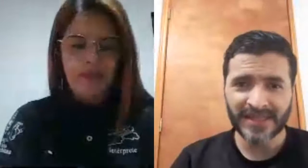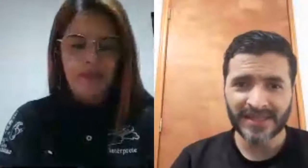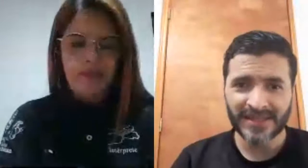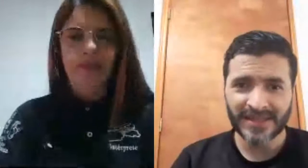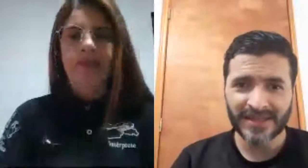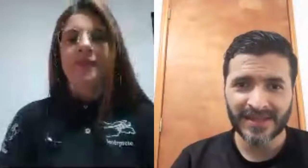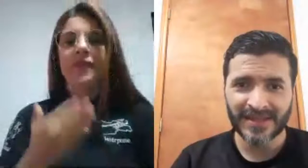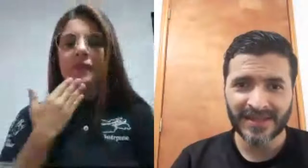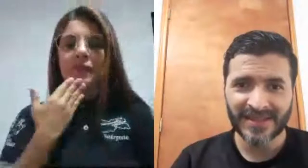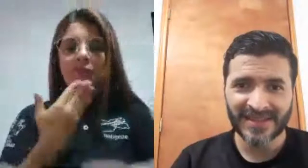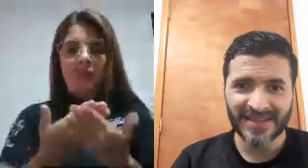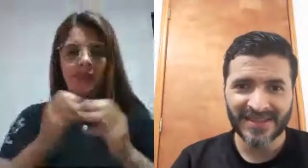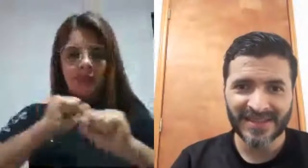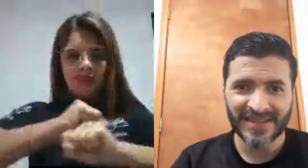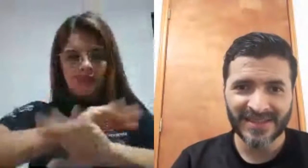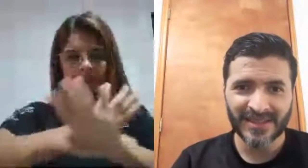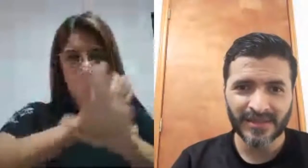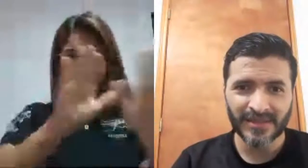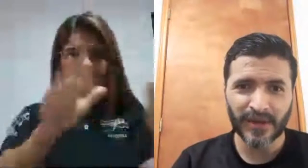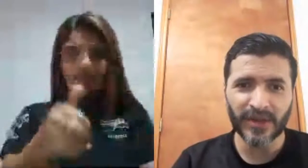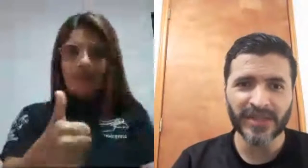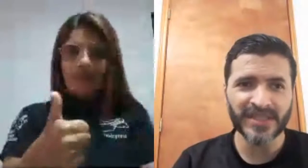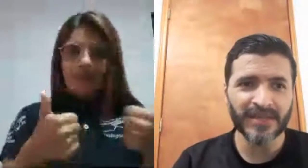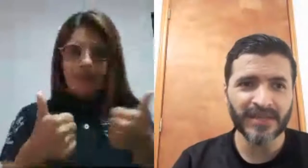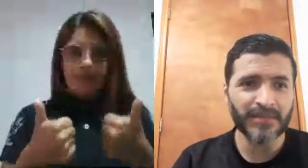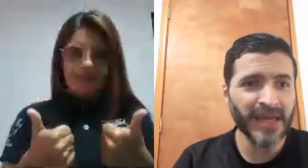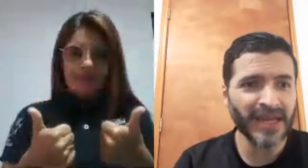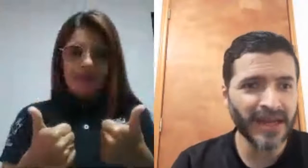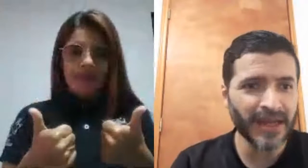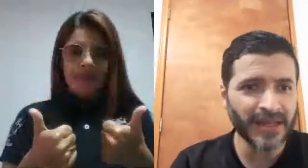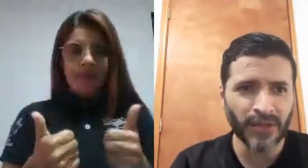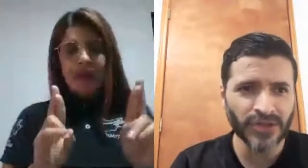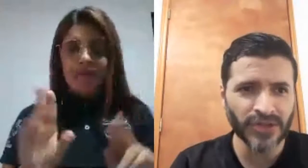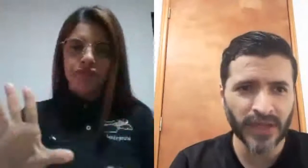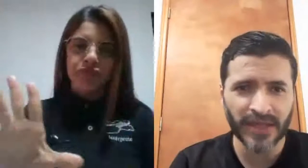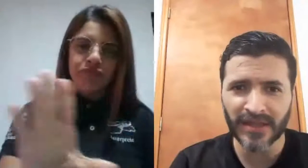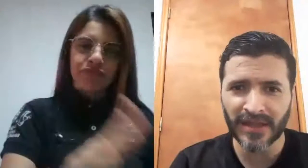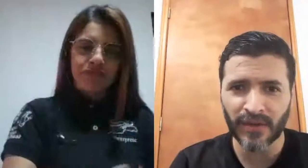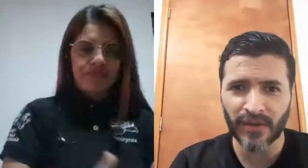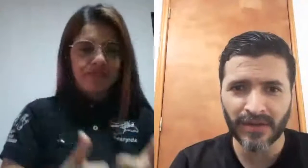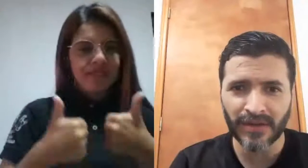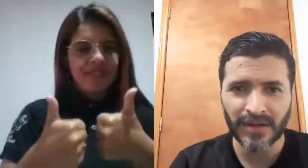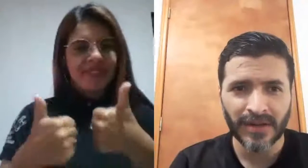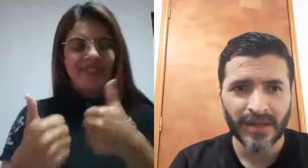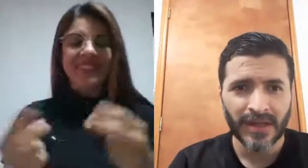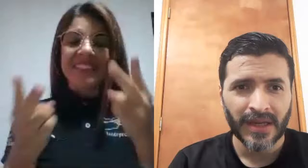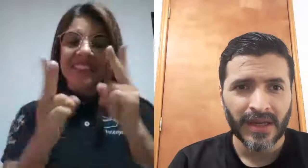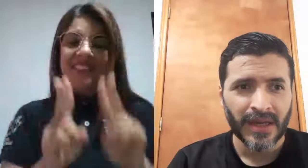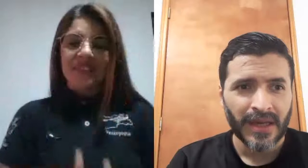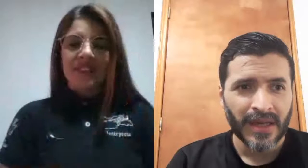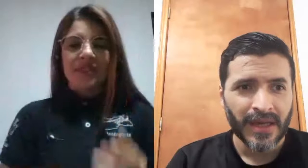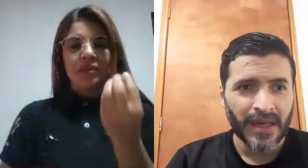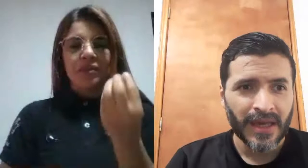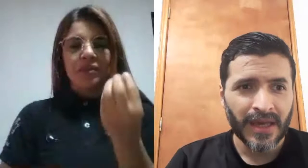Buenos días, espero que estén bien, estimados estudiantes de noveno,